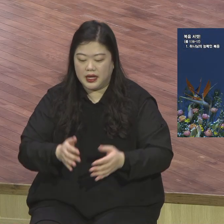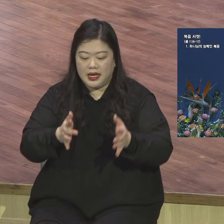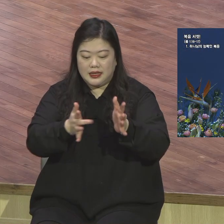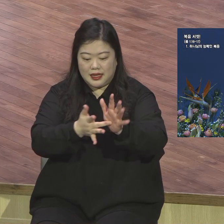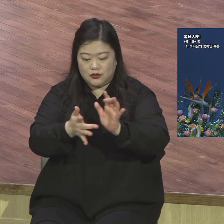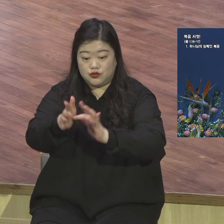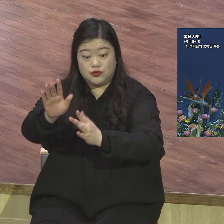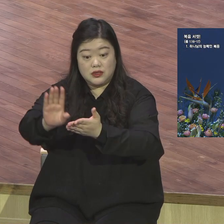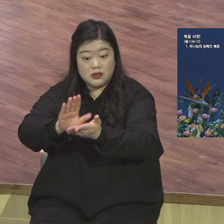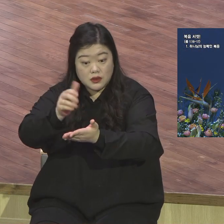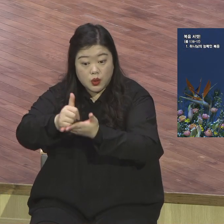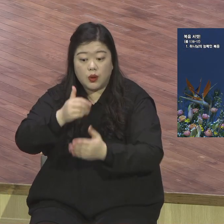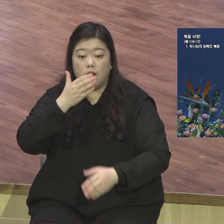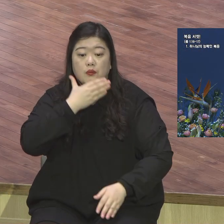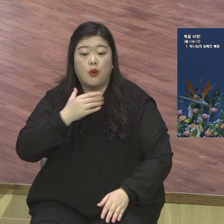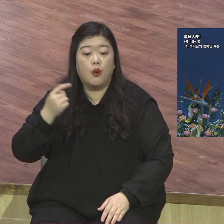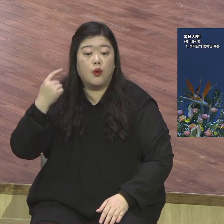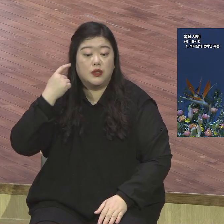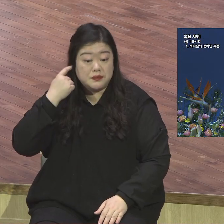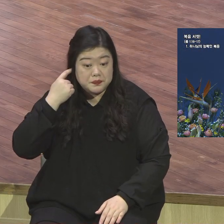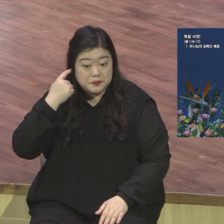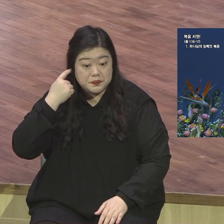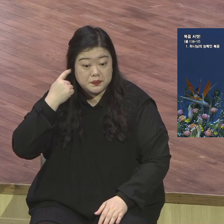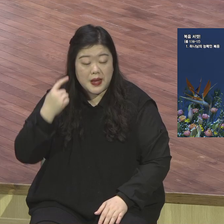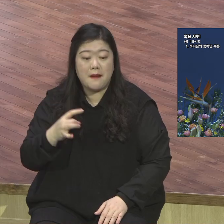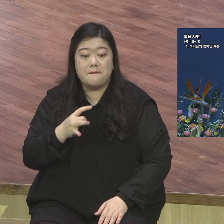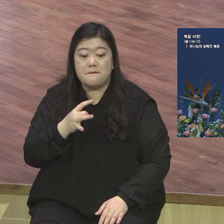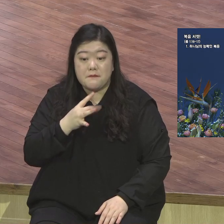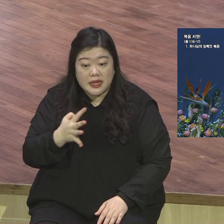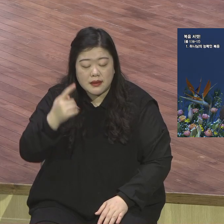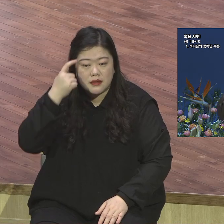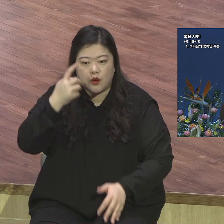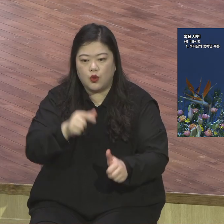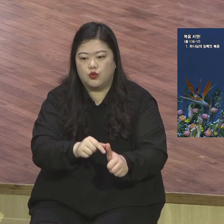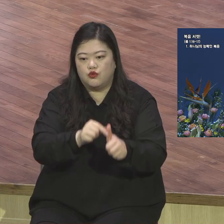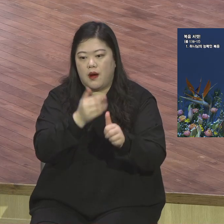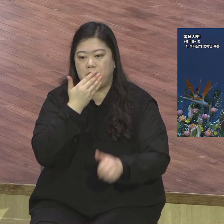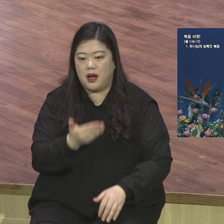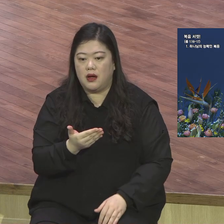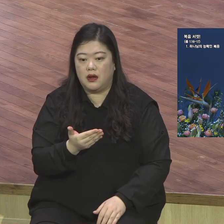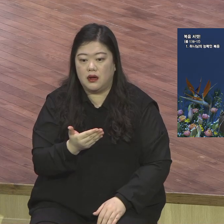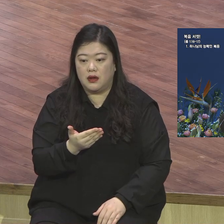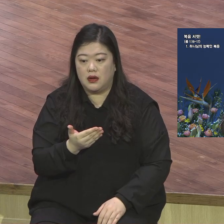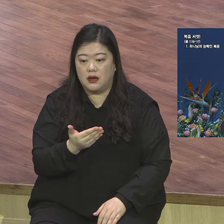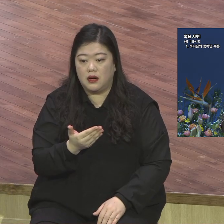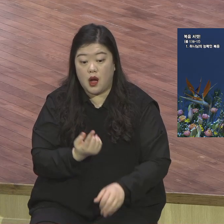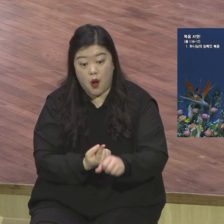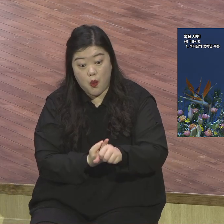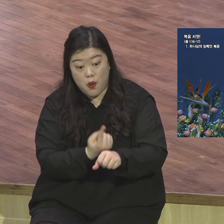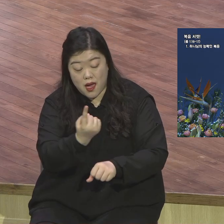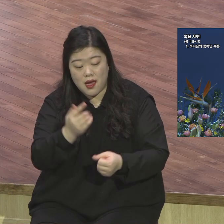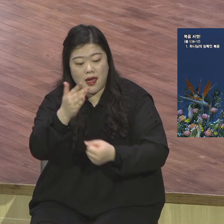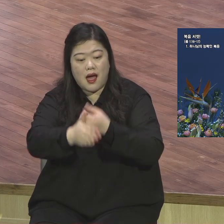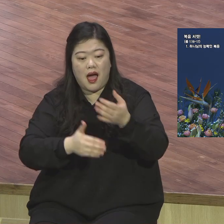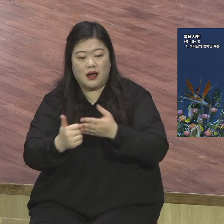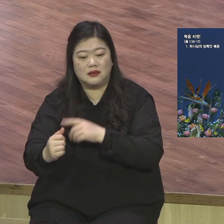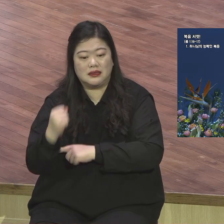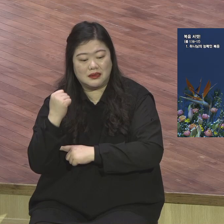그리스도의 복음만이 생명을 살리는 뭐요? 하나님의 능력이 되기